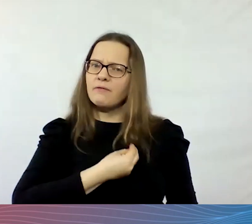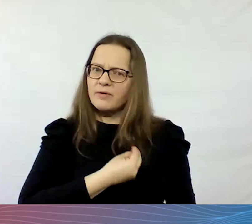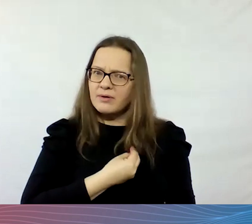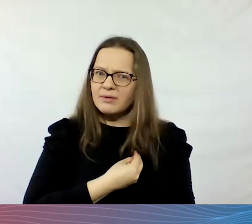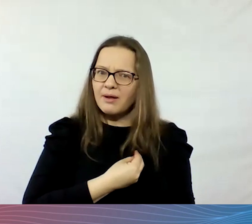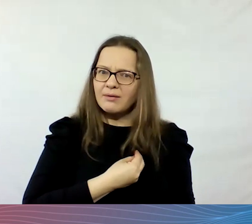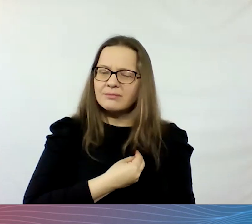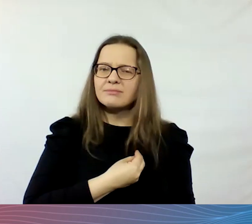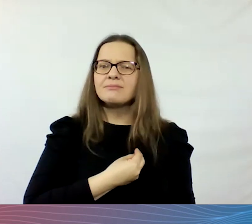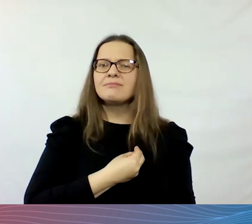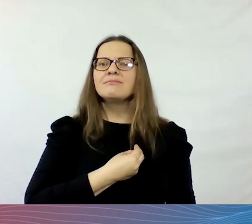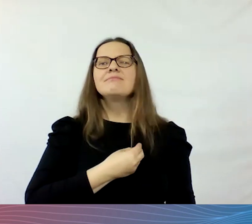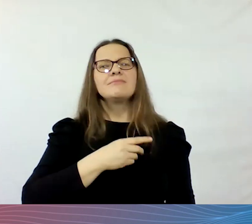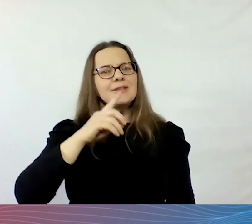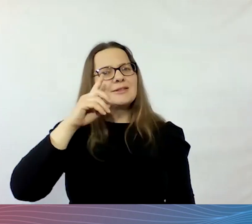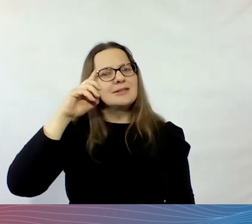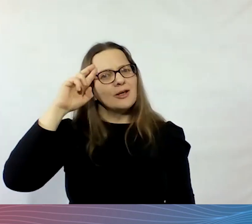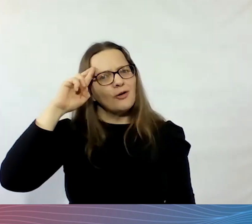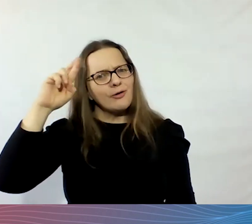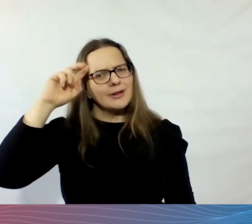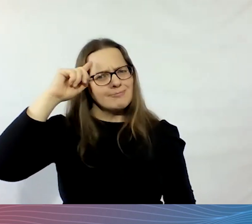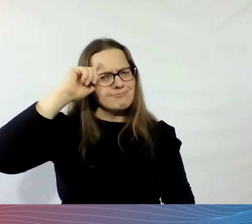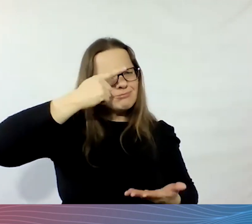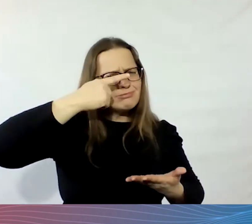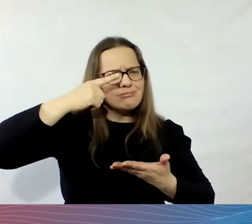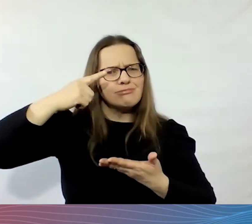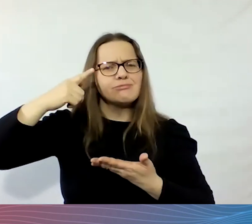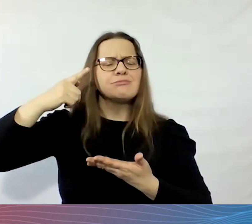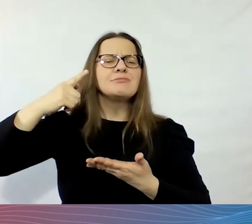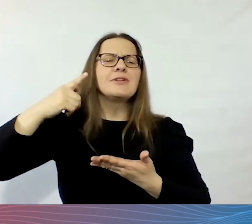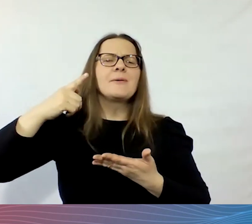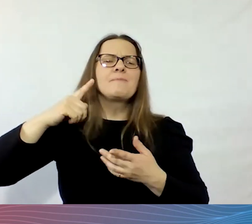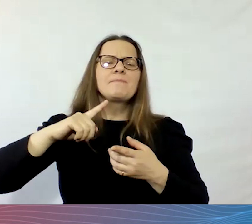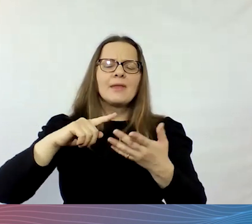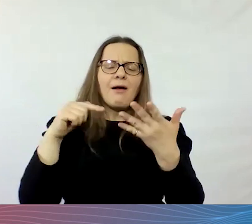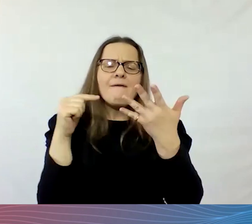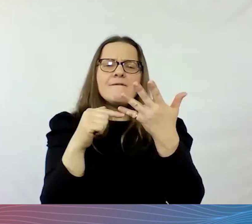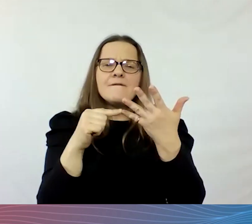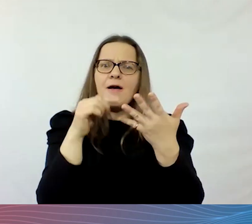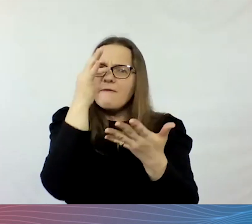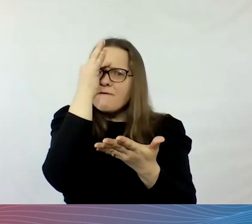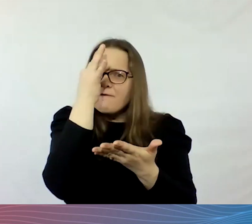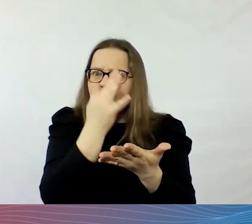que comanda você. A fé também, irmãos, se você não crê, irmãos,